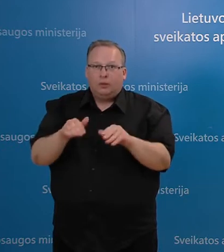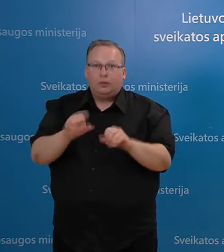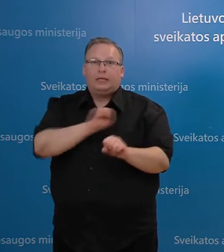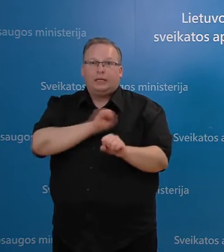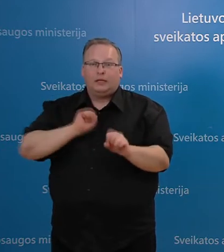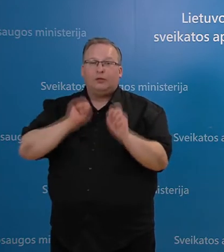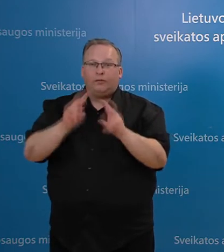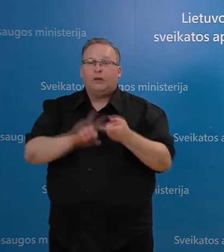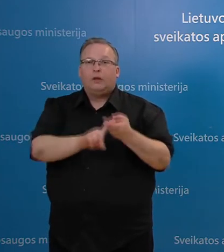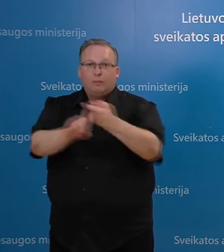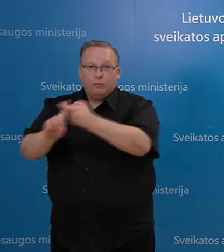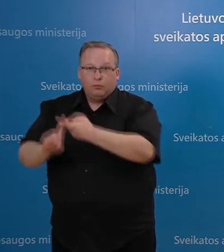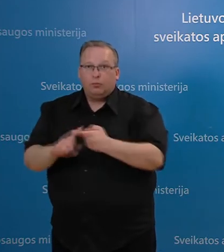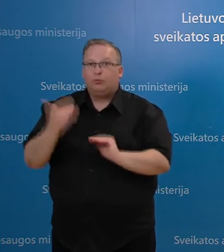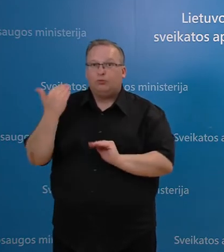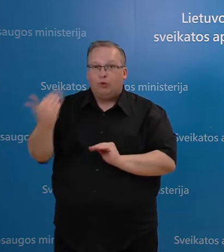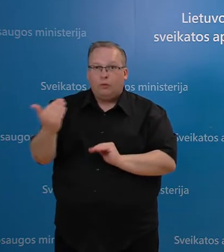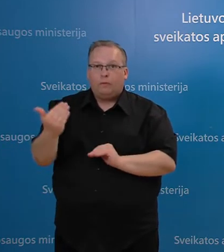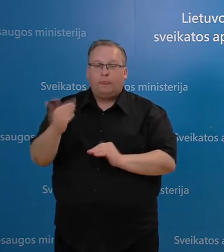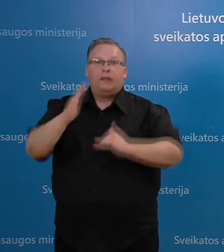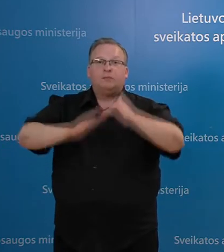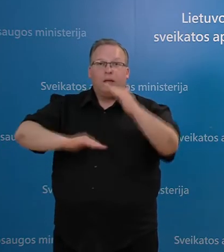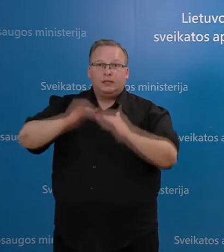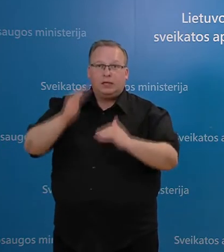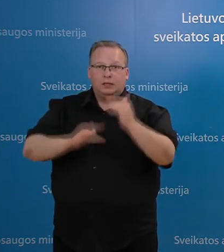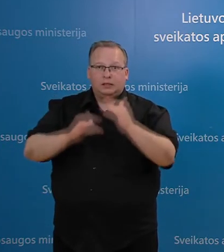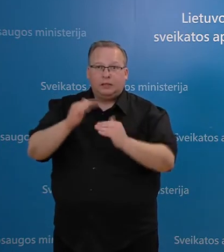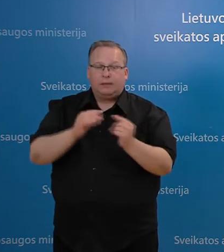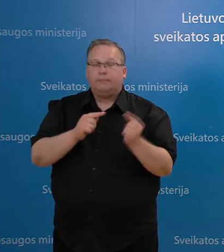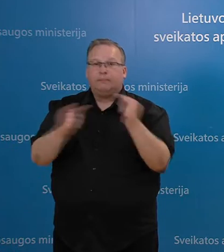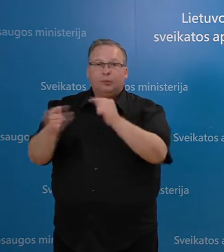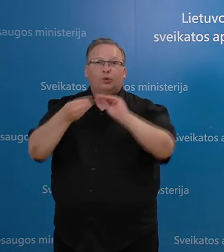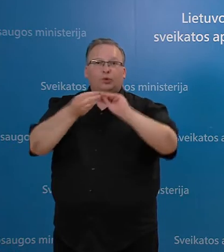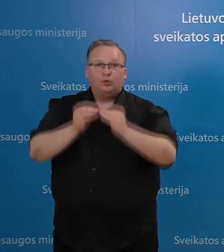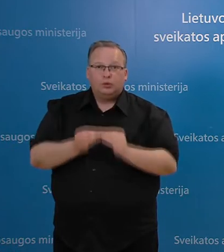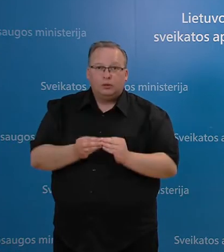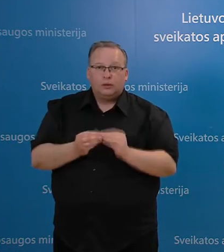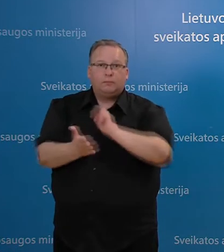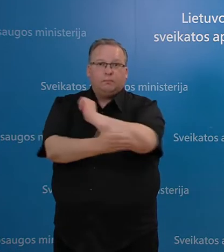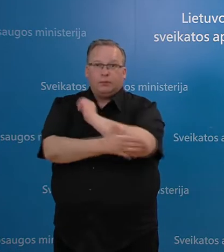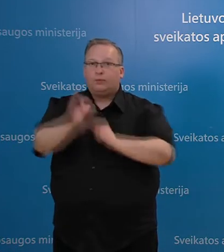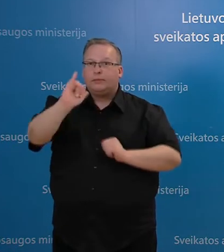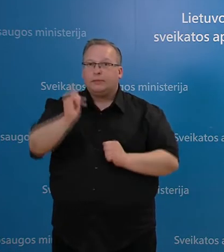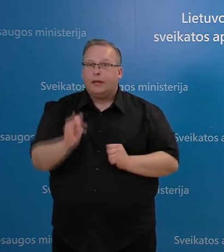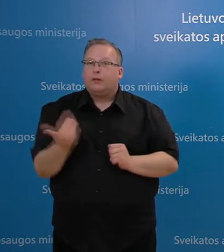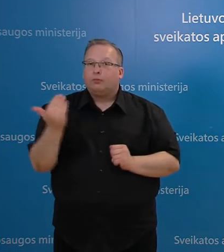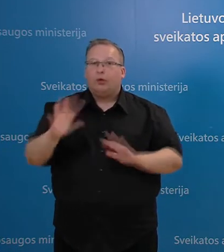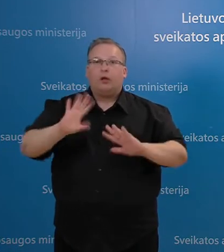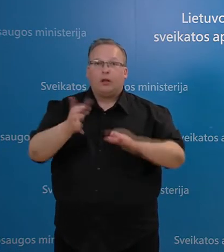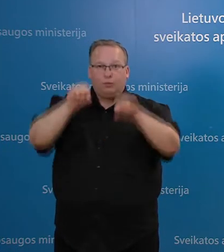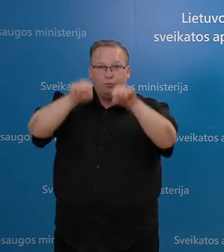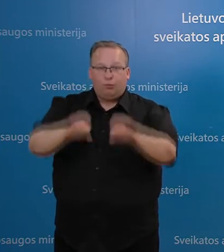ir infektologai, tai yra specialistai, suderins galutinės sąlygas, kaip būtų